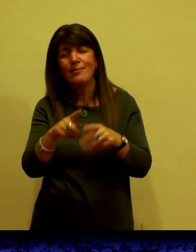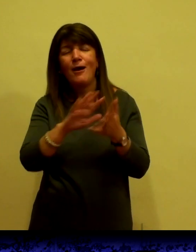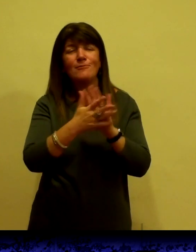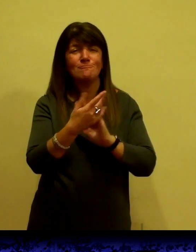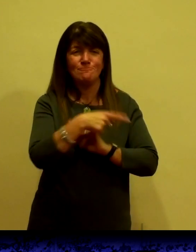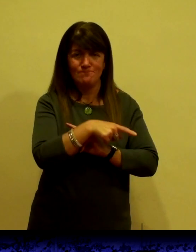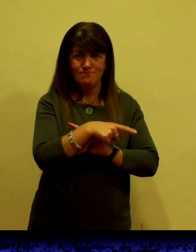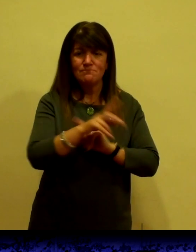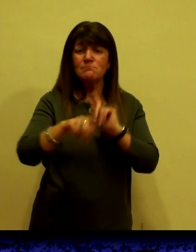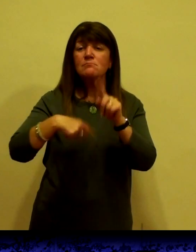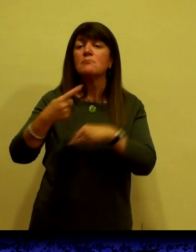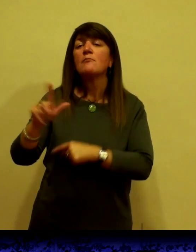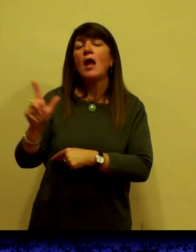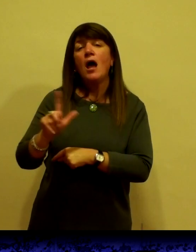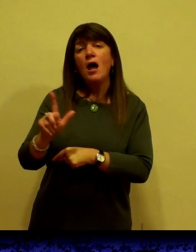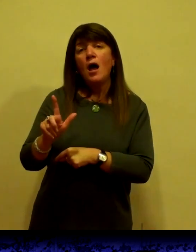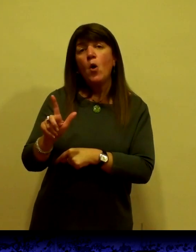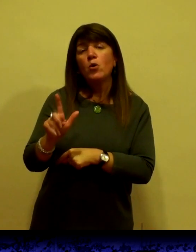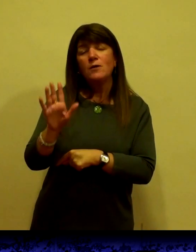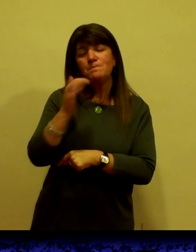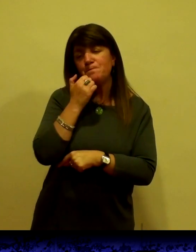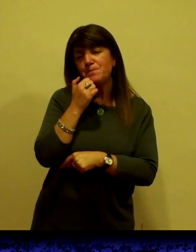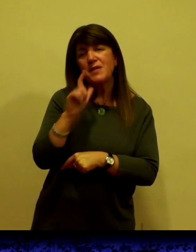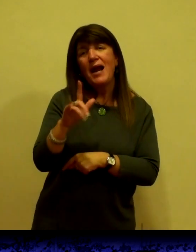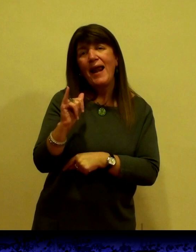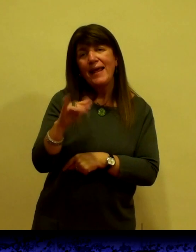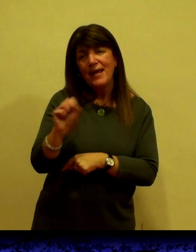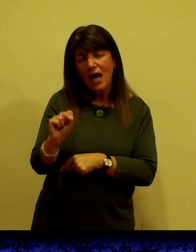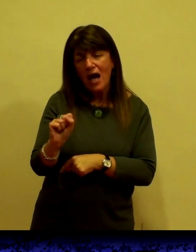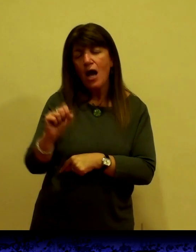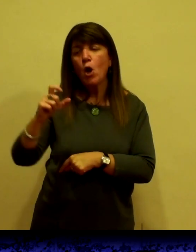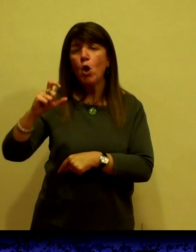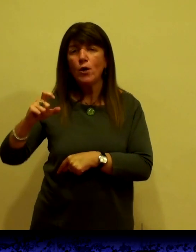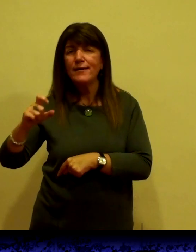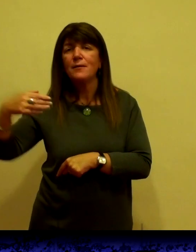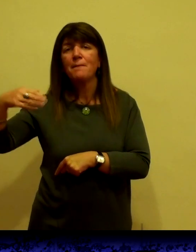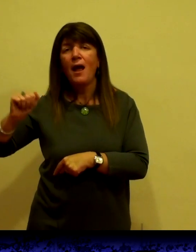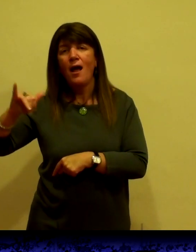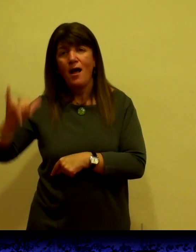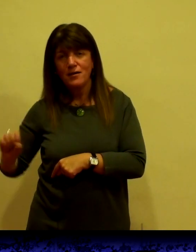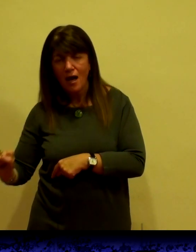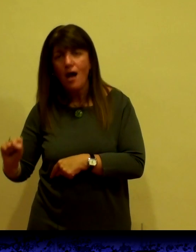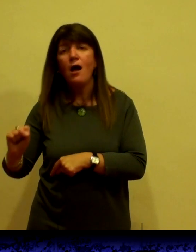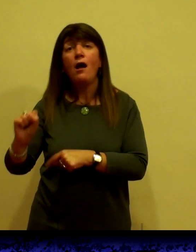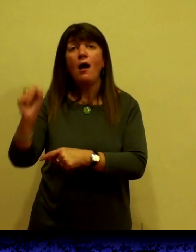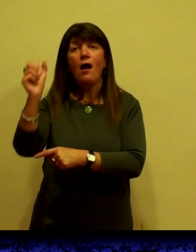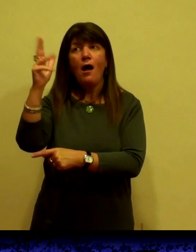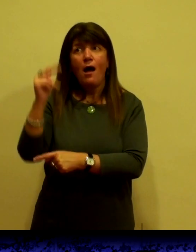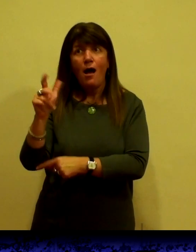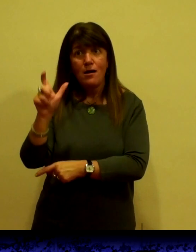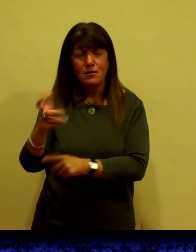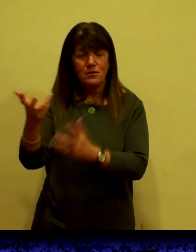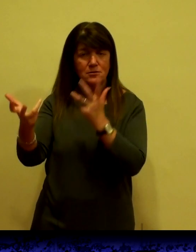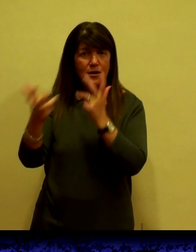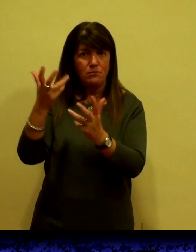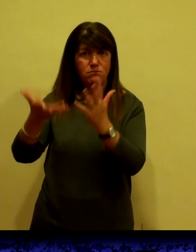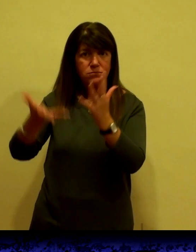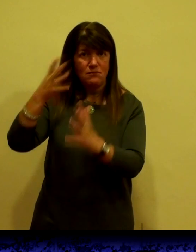Okay. E Laura, scusami, Lia, Corina e Maya sono delle artiste emergenti, under